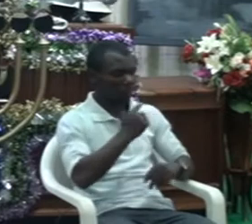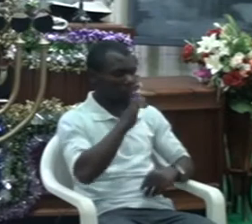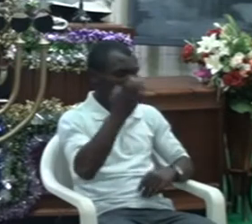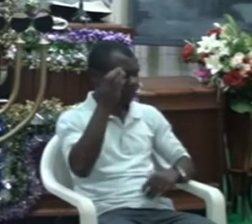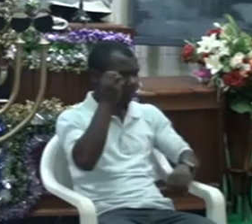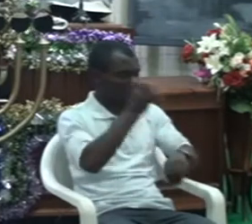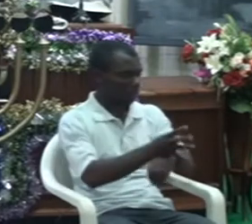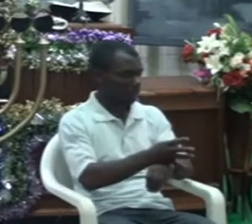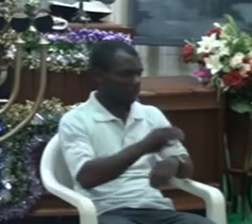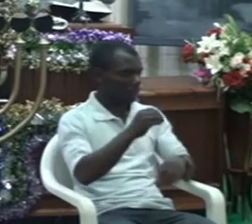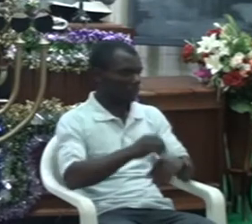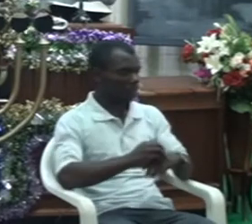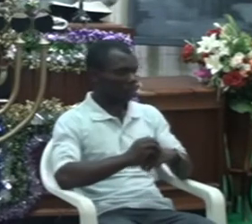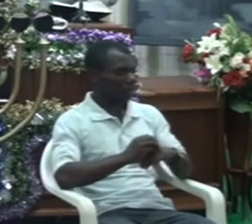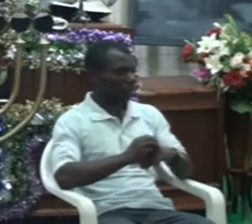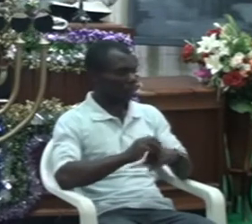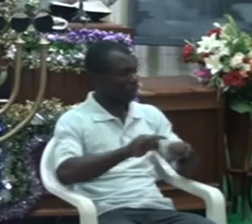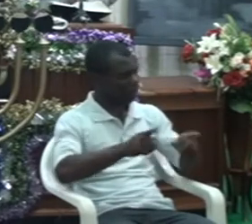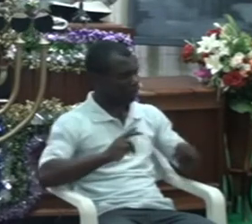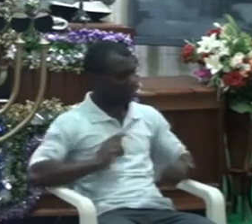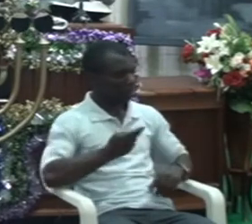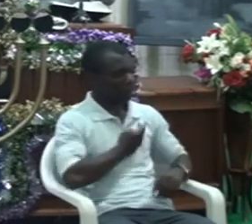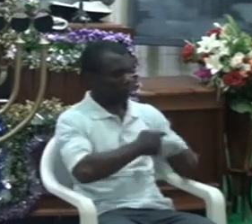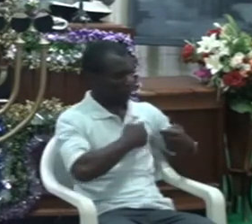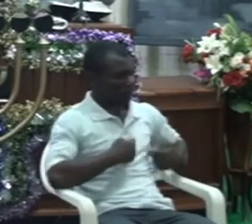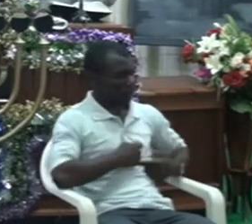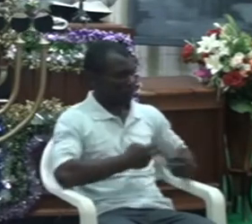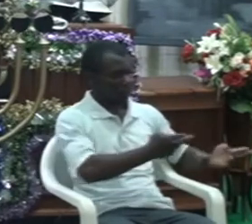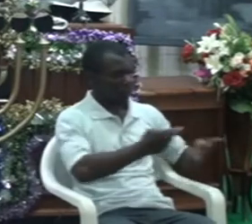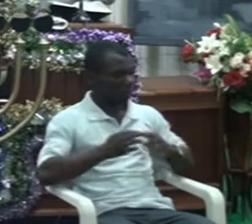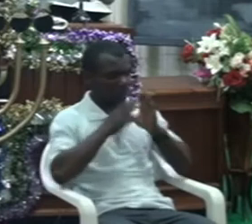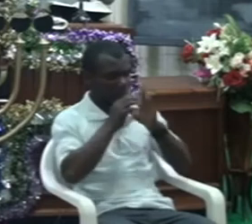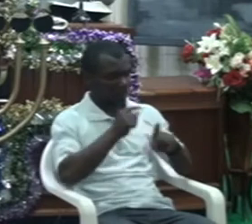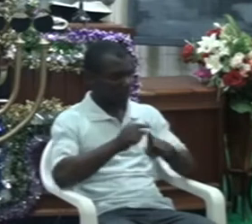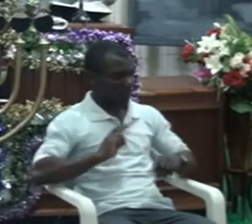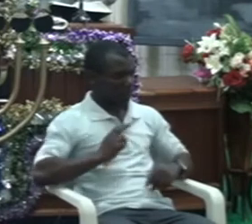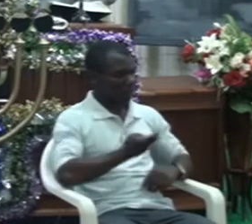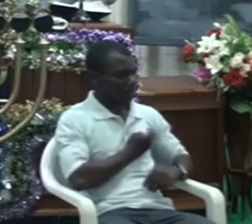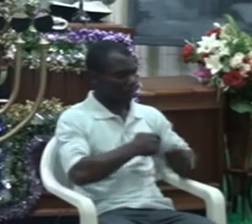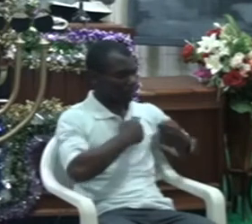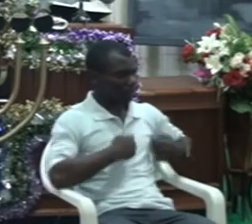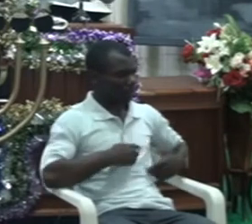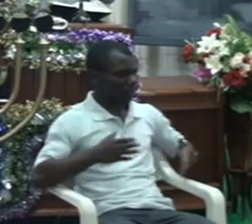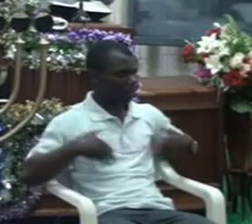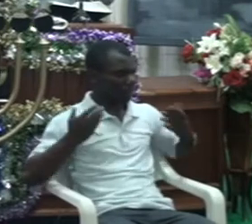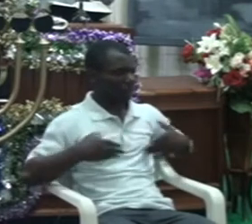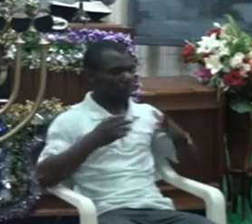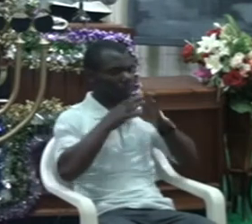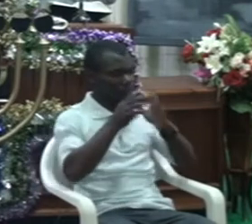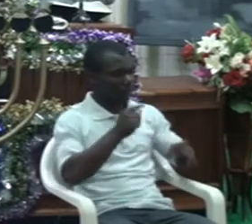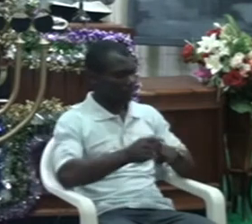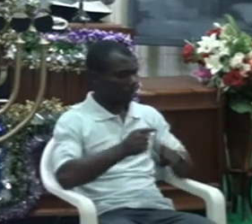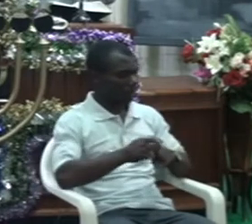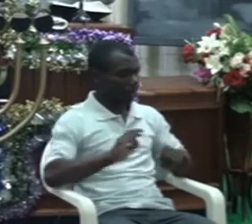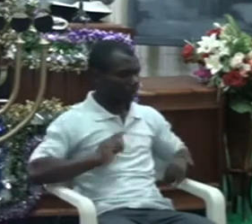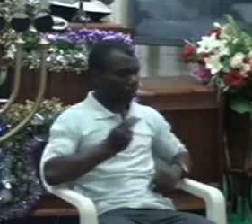tayari. Mais nos cœurs ne reçoivent pas la parole. Nos cœurs ne se réjouissent pas de la